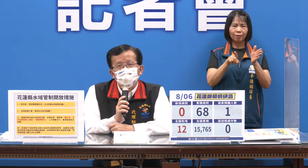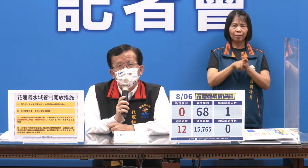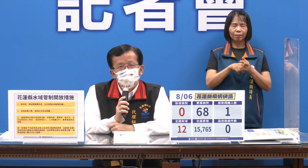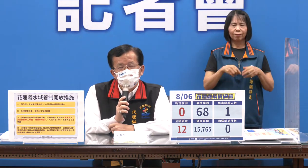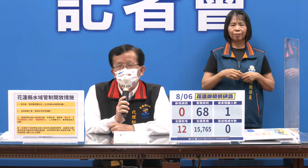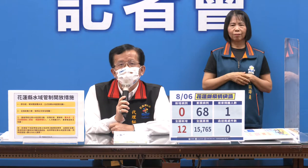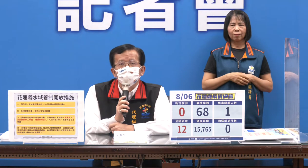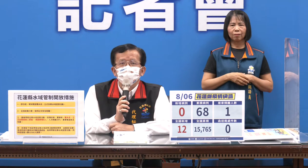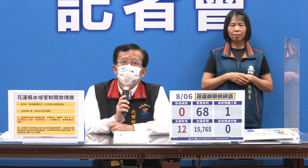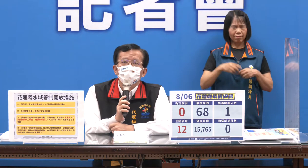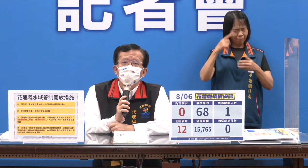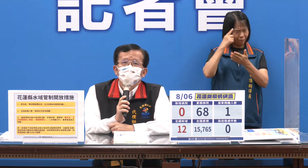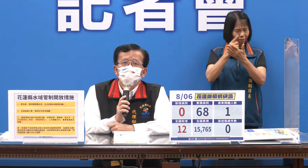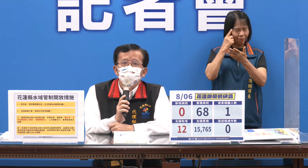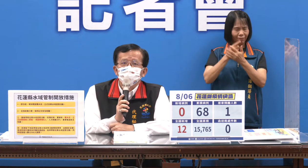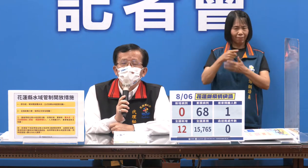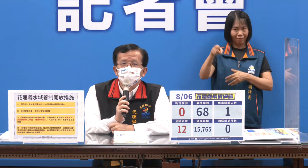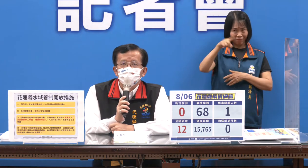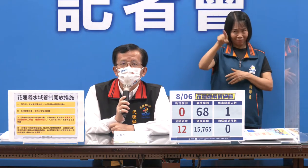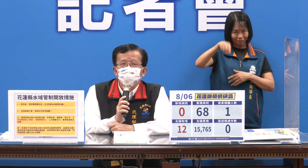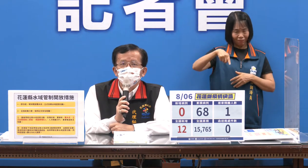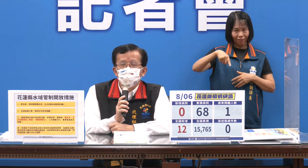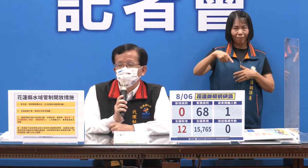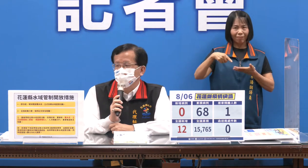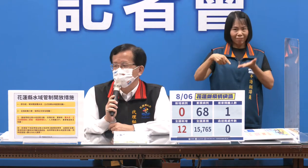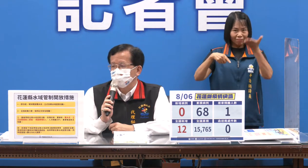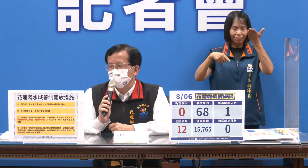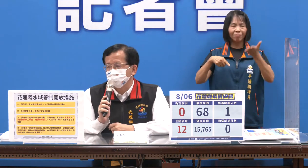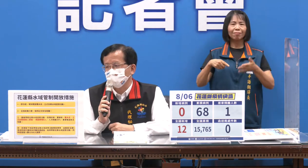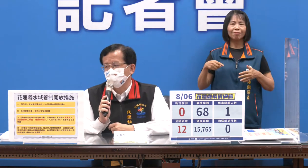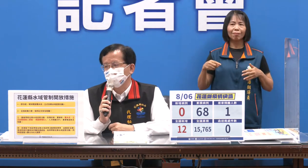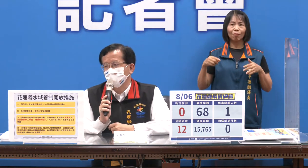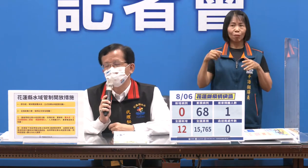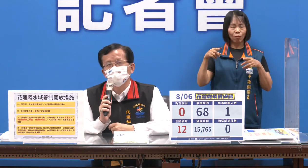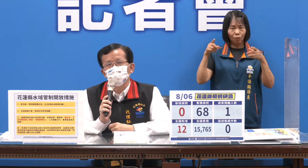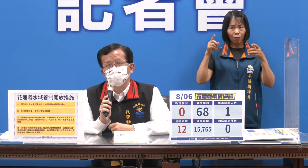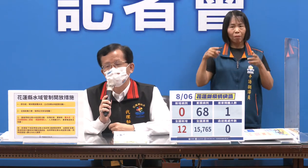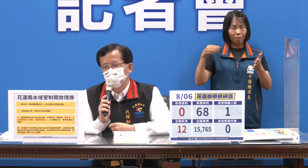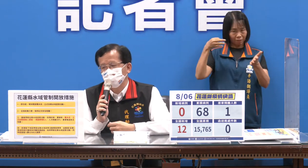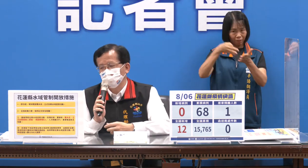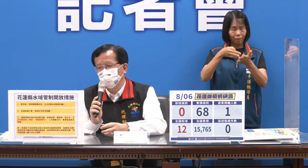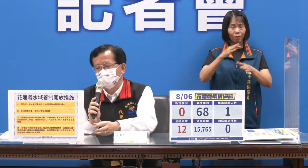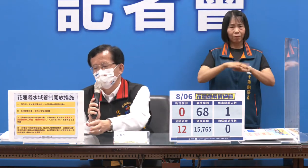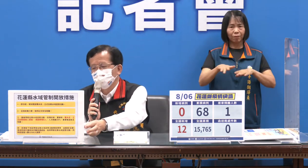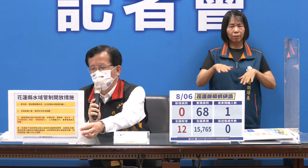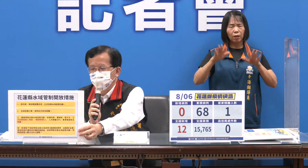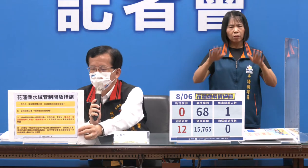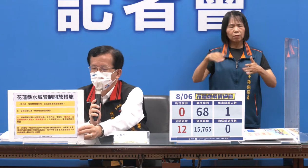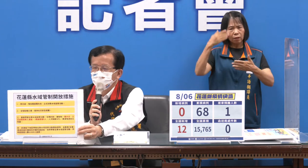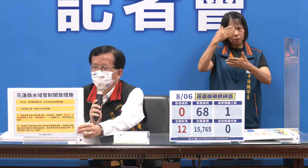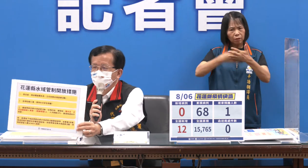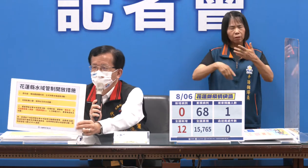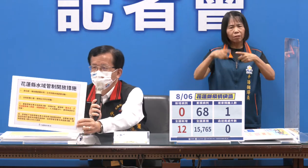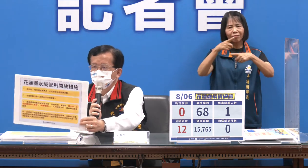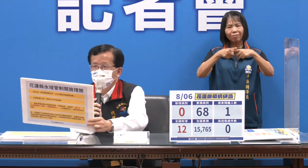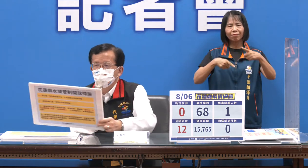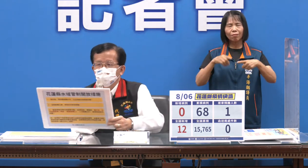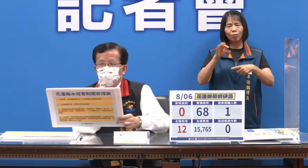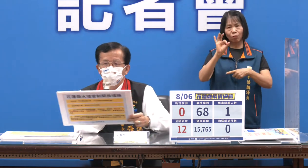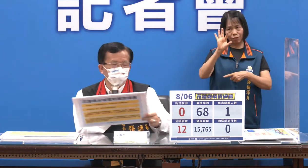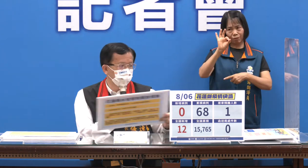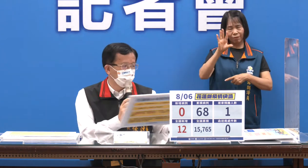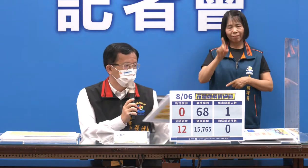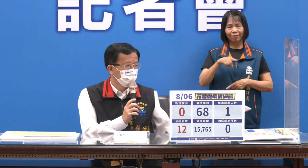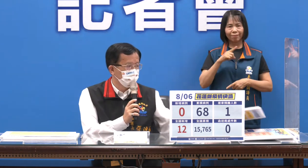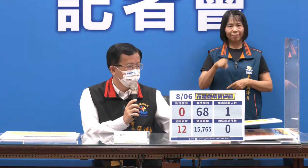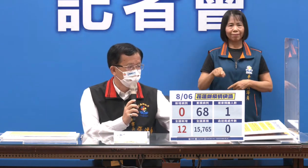可以高达1000人以上，所以现在人数是降在50%，以500人为限。这就是第一个